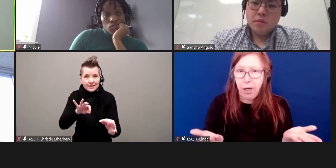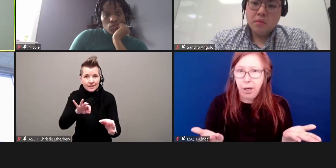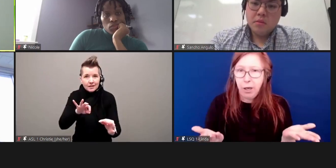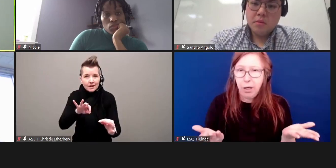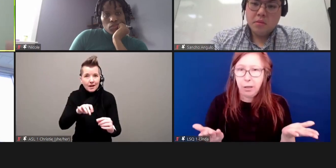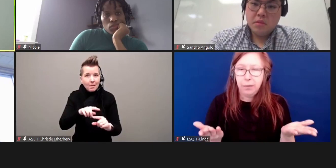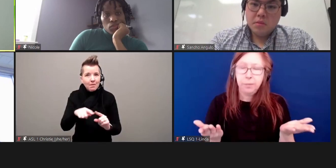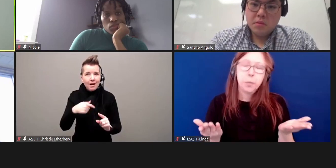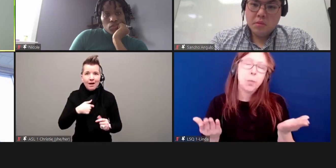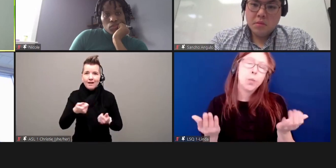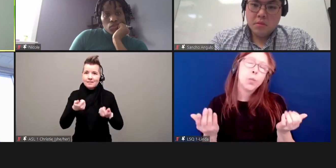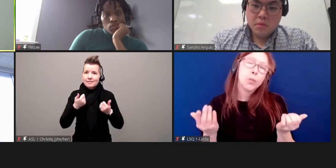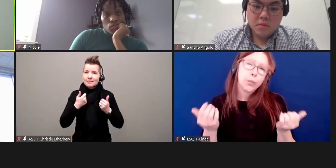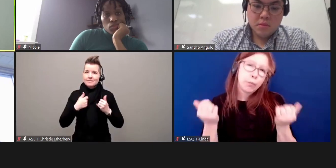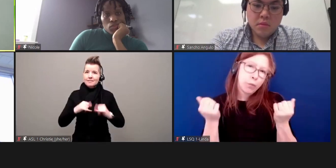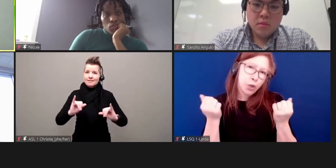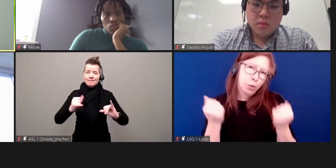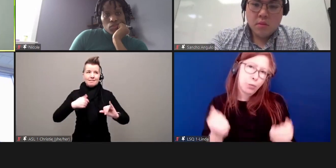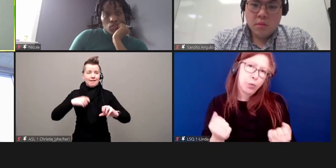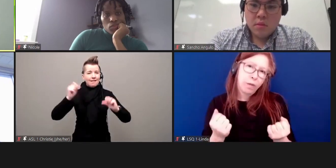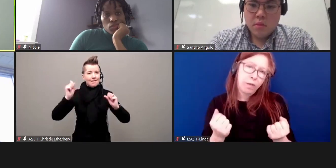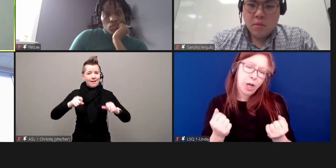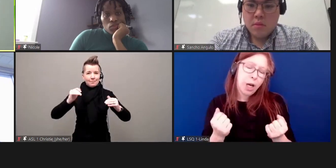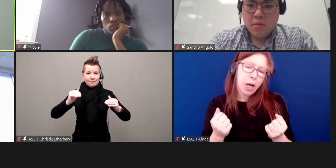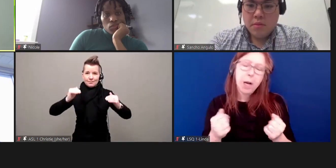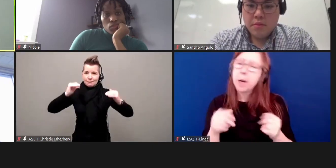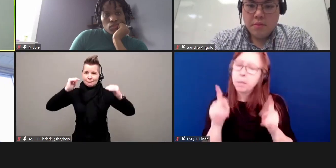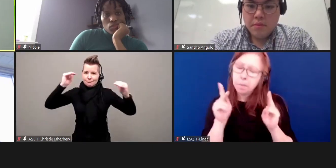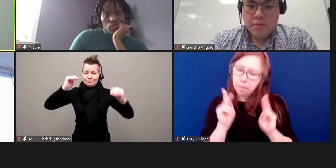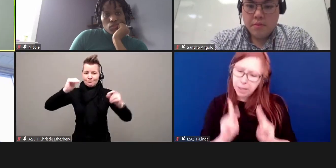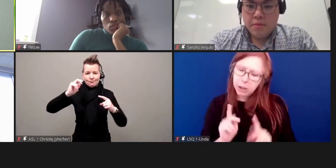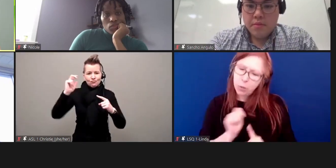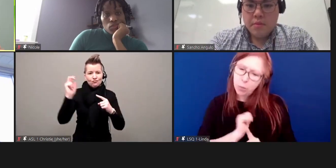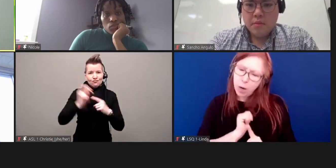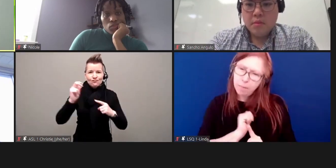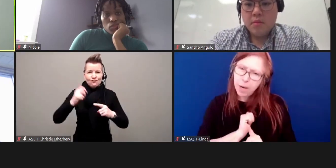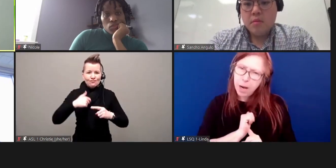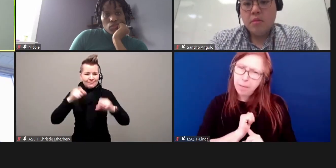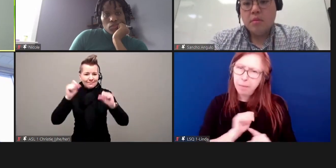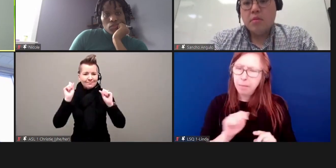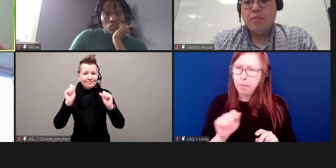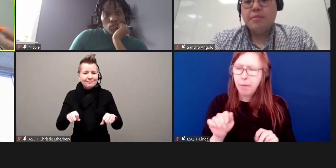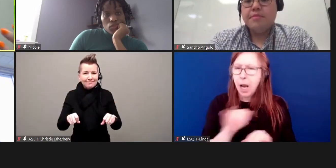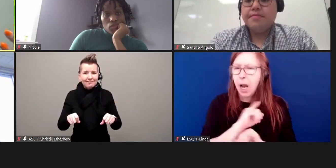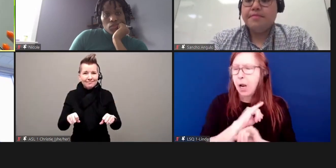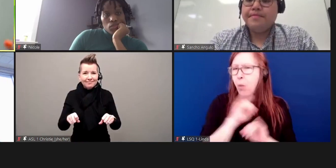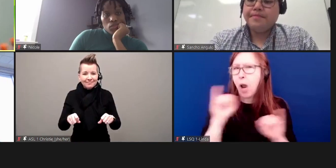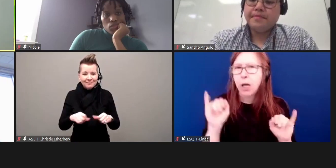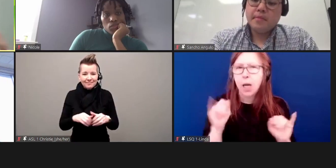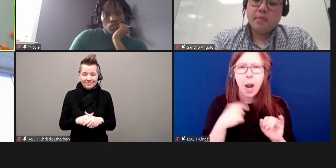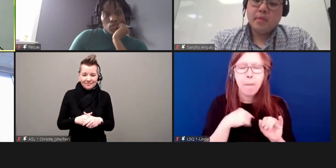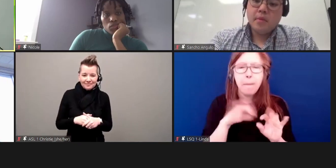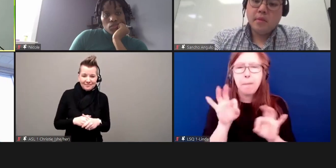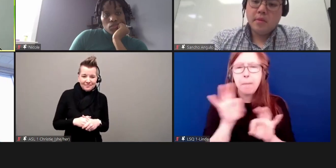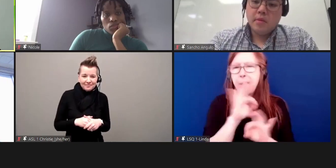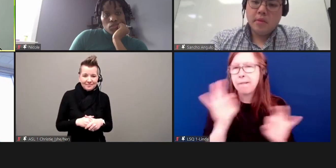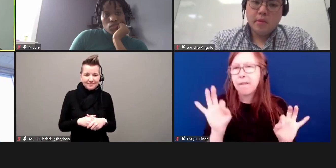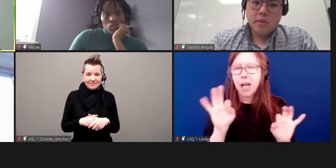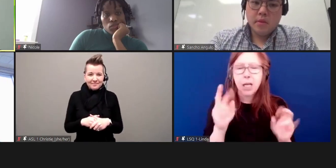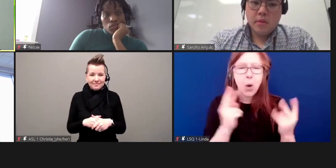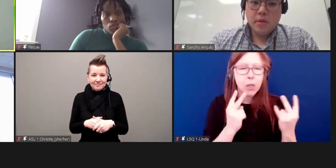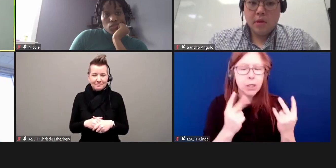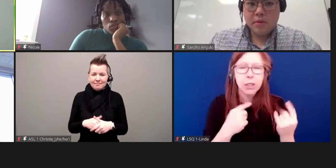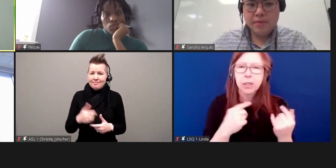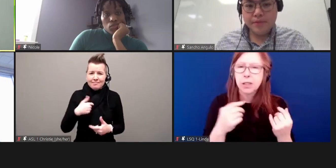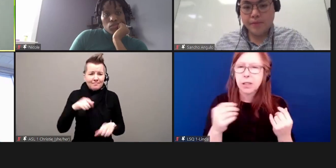pouvais être une personne remarquable, une personne merveilleuse, une personne formidable.